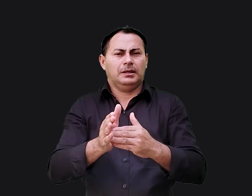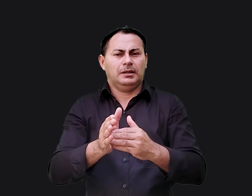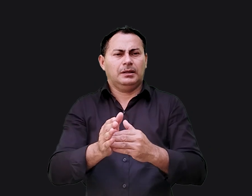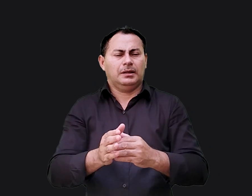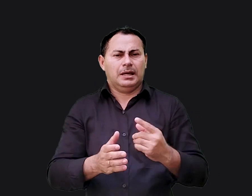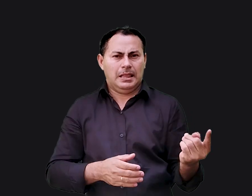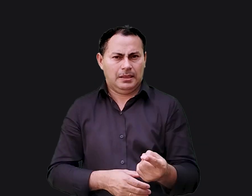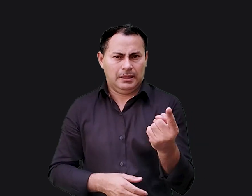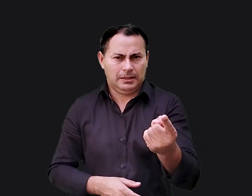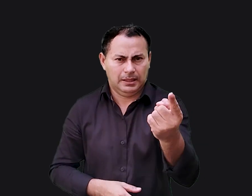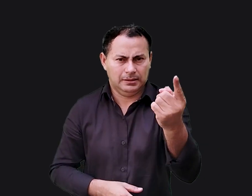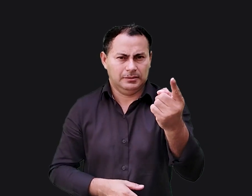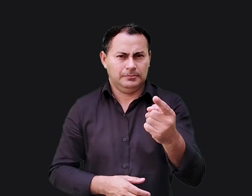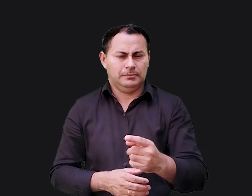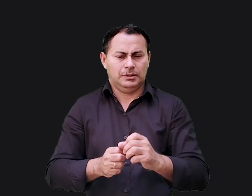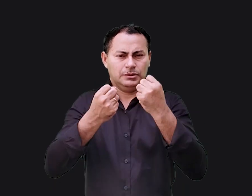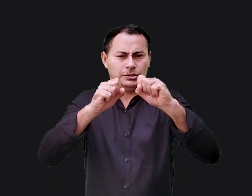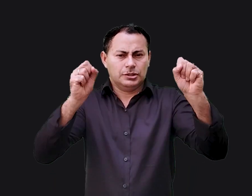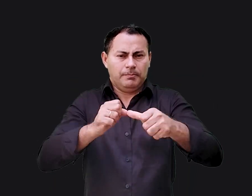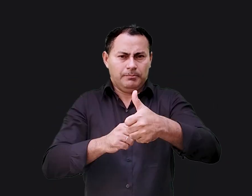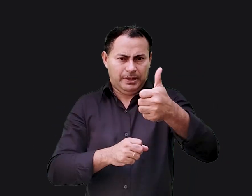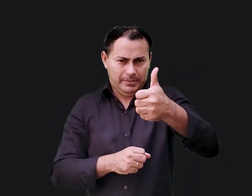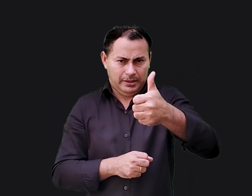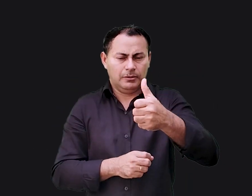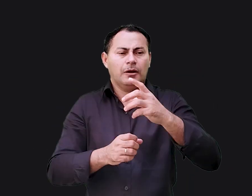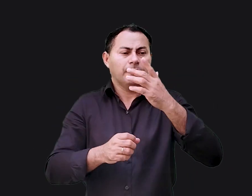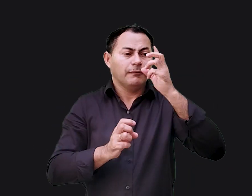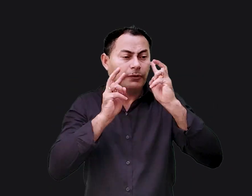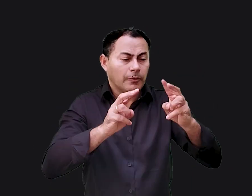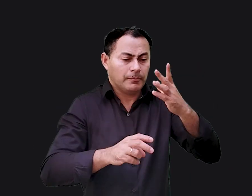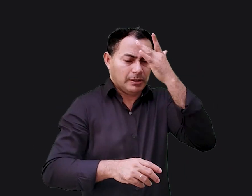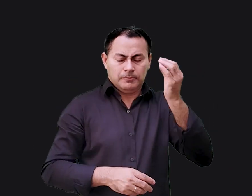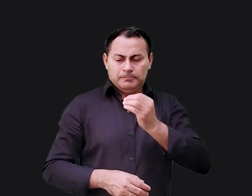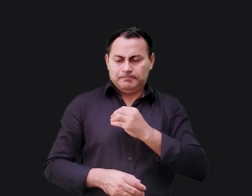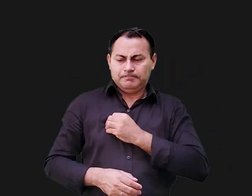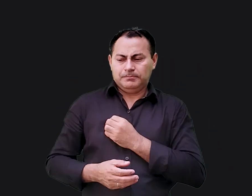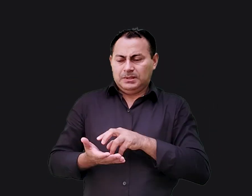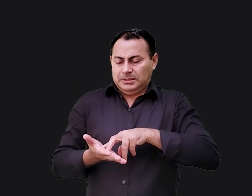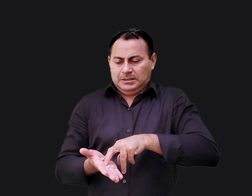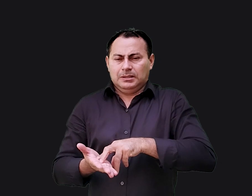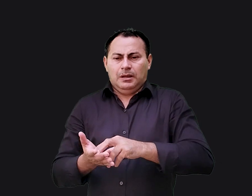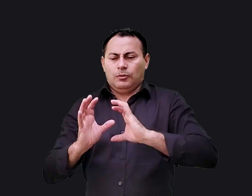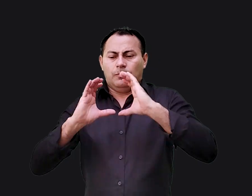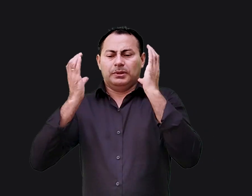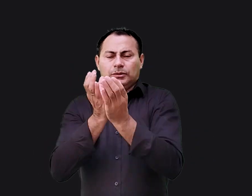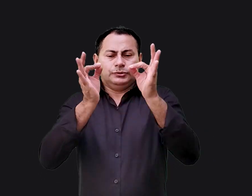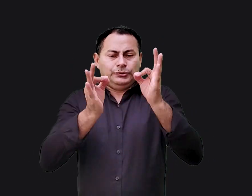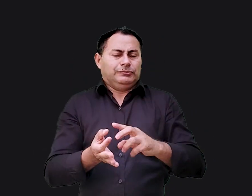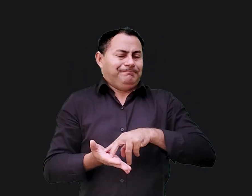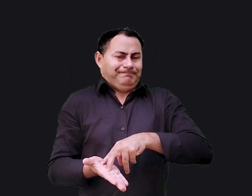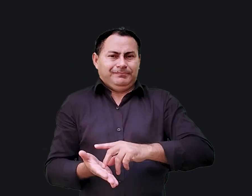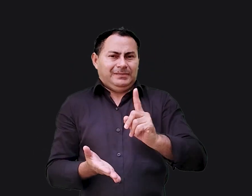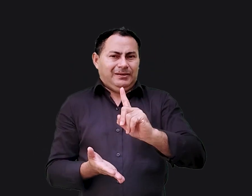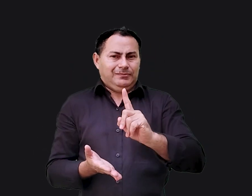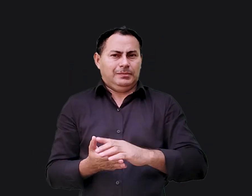até a eternidade. No Salmo 1 vemos que o pecador não resistirá na comunidade dos justos.